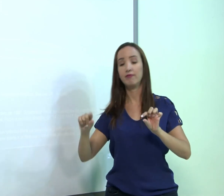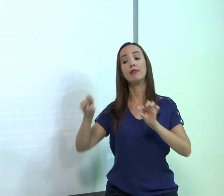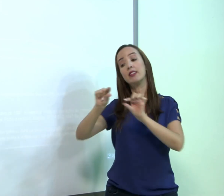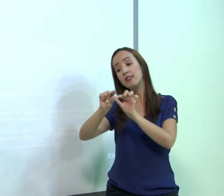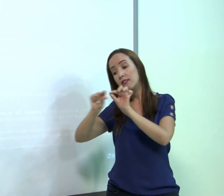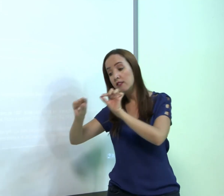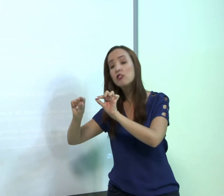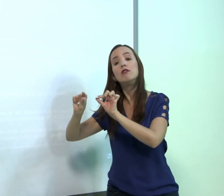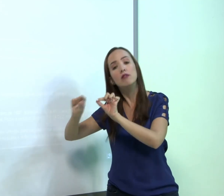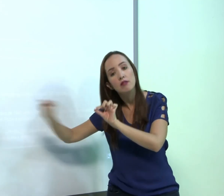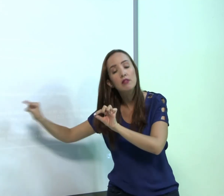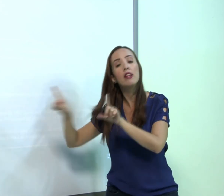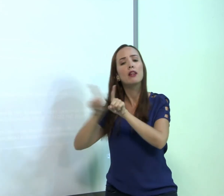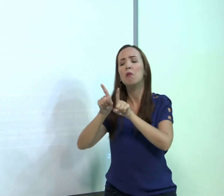da lei.